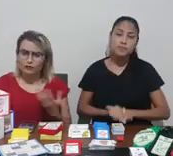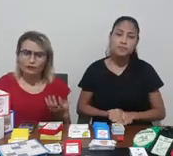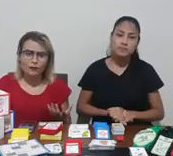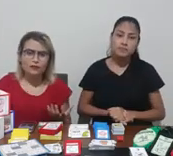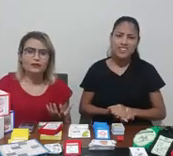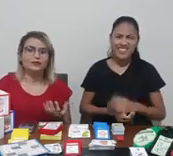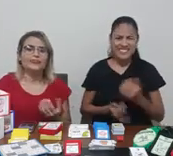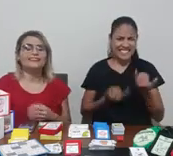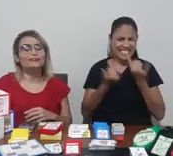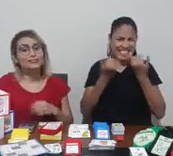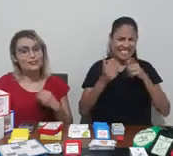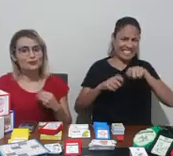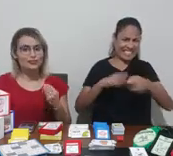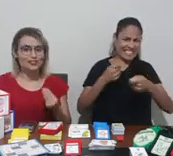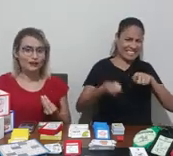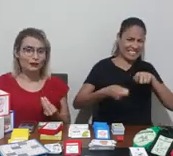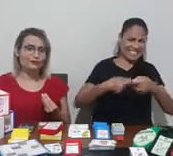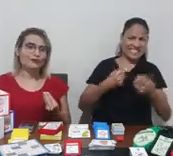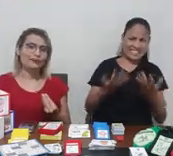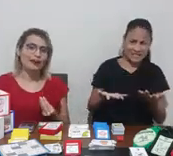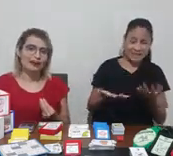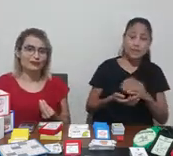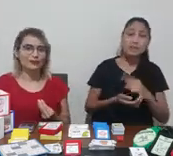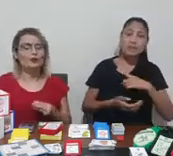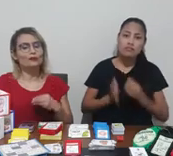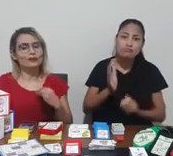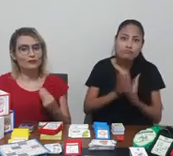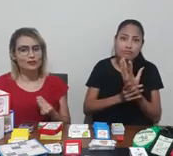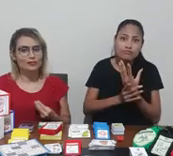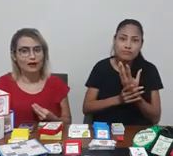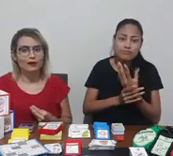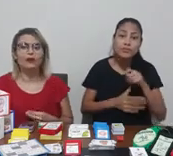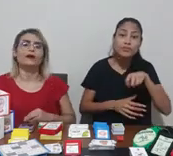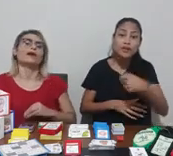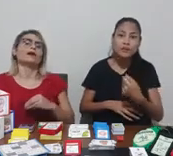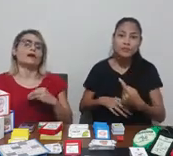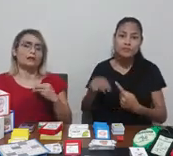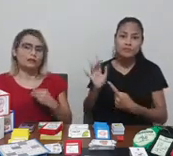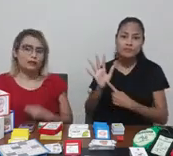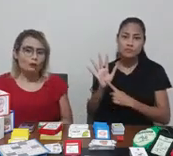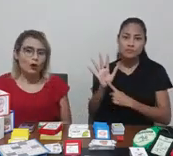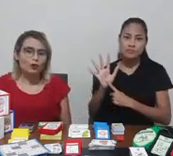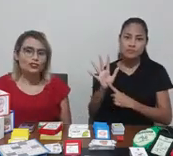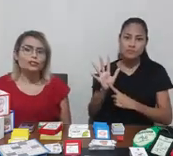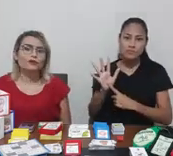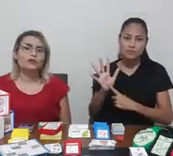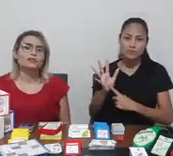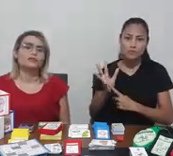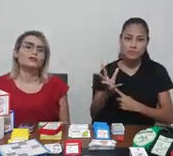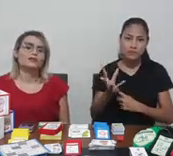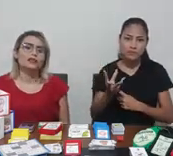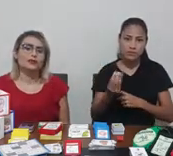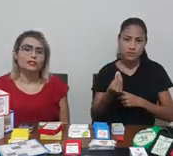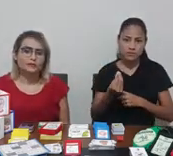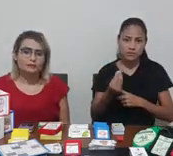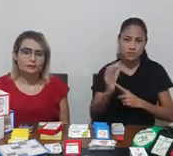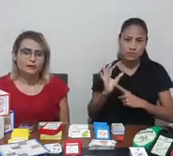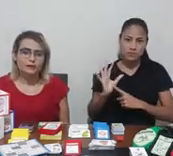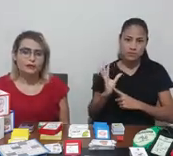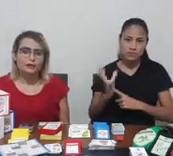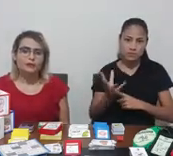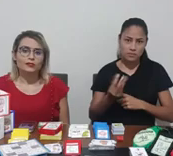muita informação, né? Então, existe um sinal que foi criado. Então, como é que ficou esse sinal? Então, mostra de conhecimentos em